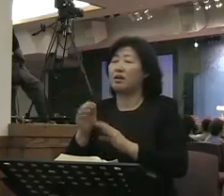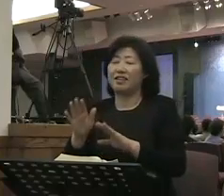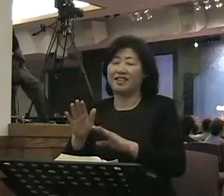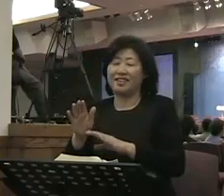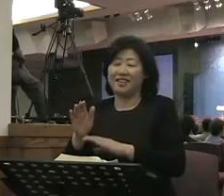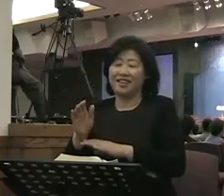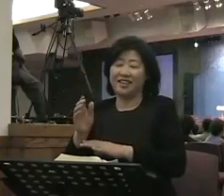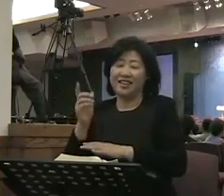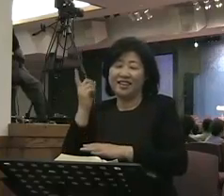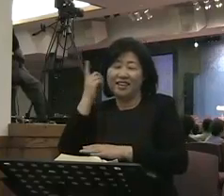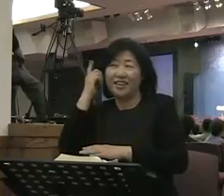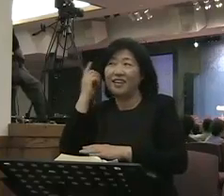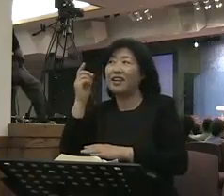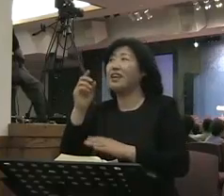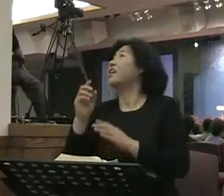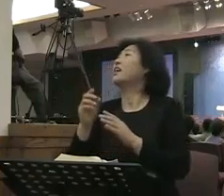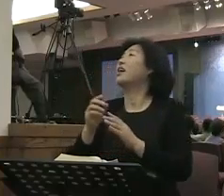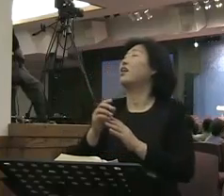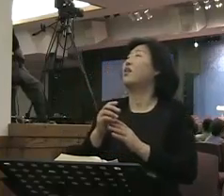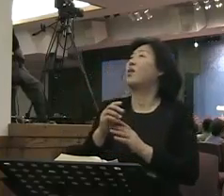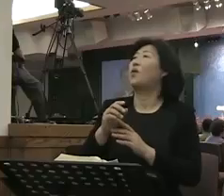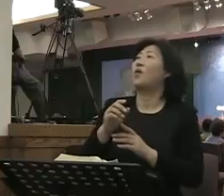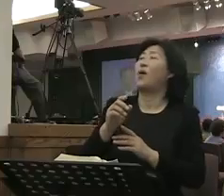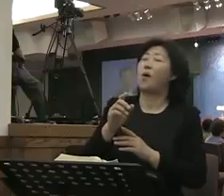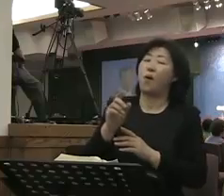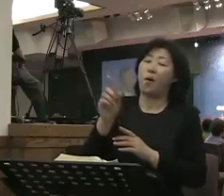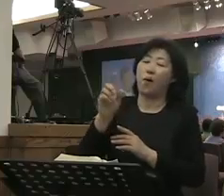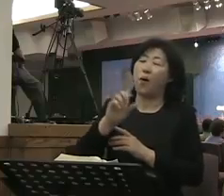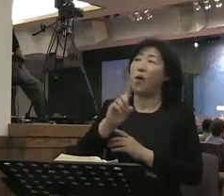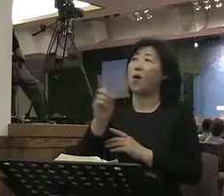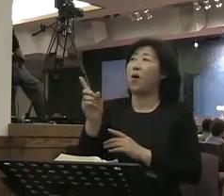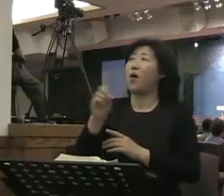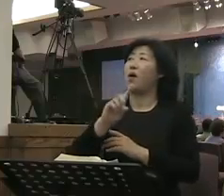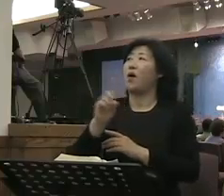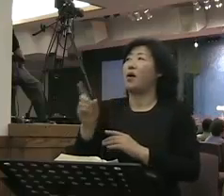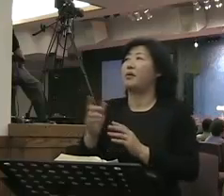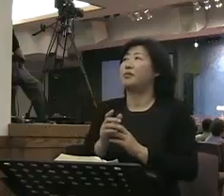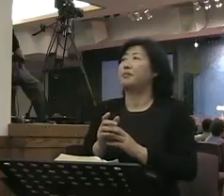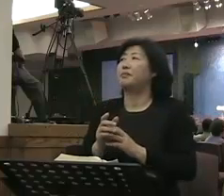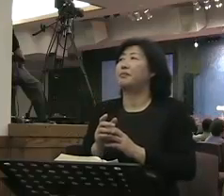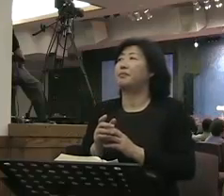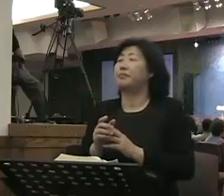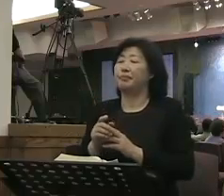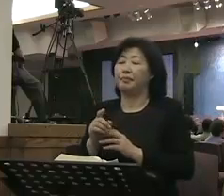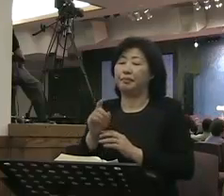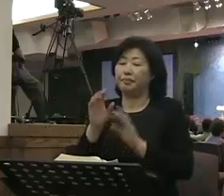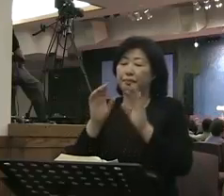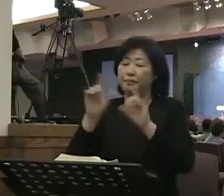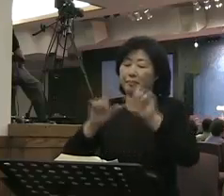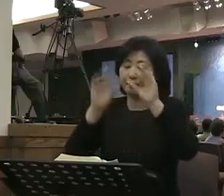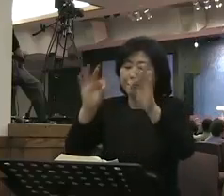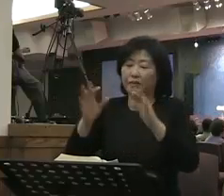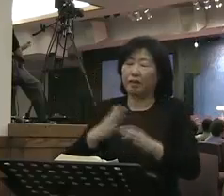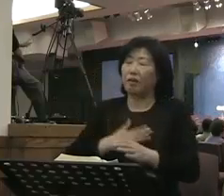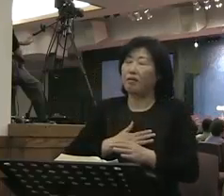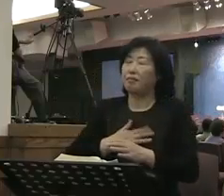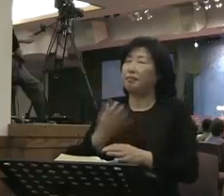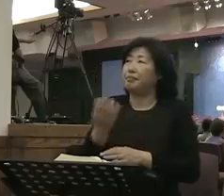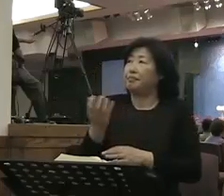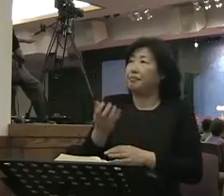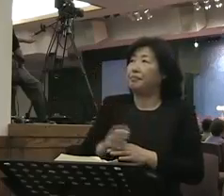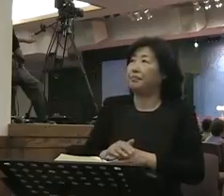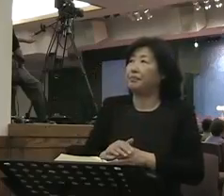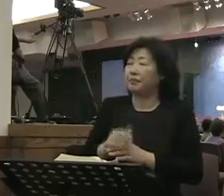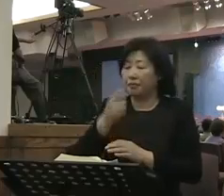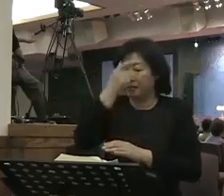하는데, 셀폰을 열면은 라이트가 있습니다. 저는 그 모습을 볼 때마다 가슴이 아픕니다. 예배하지